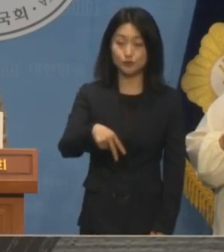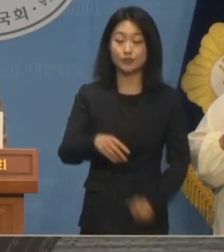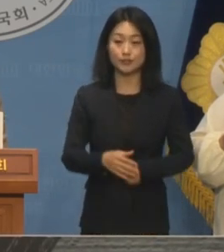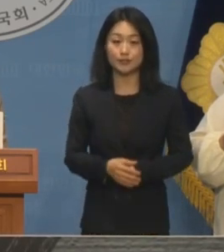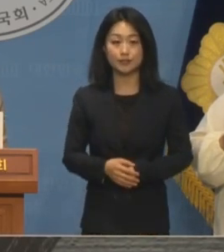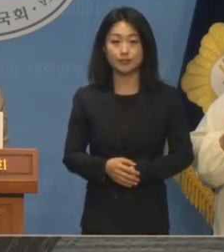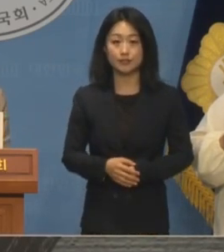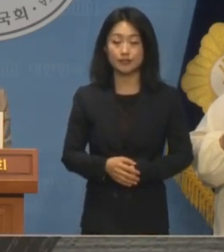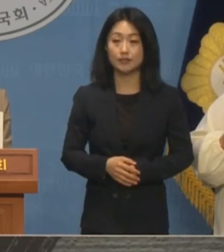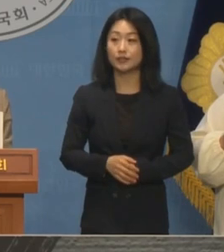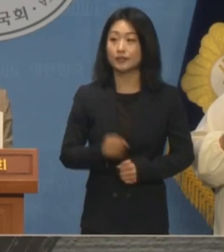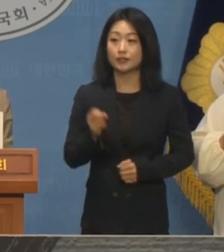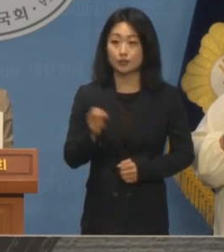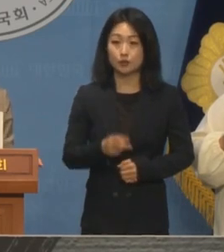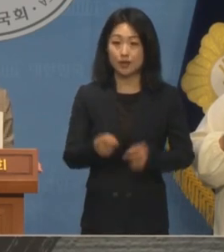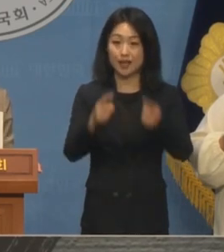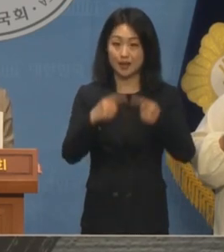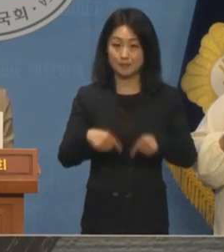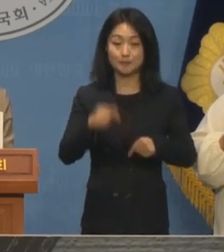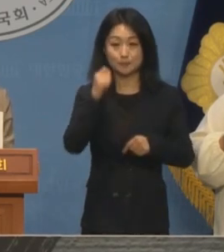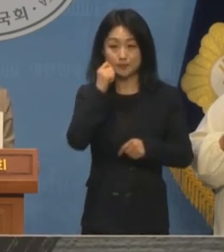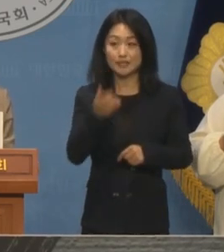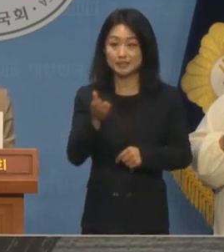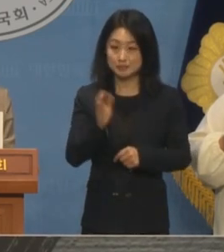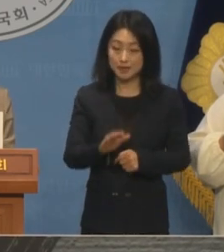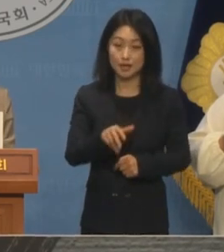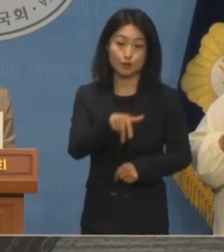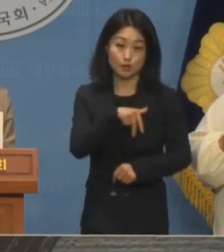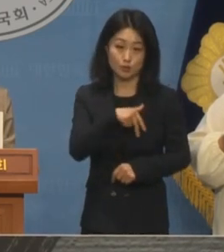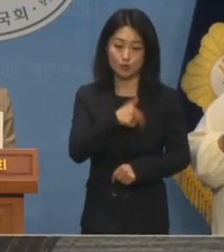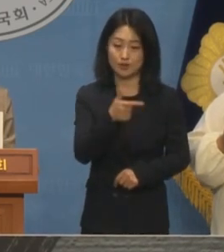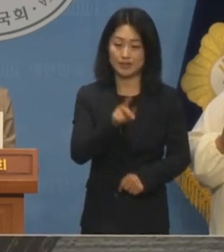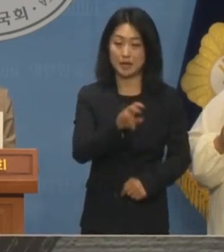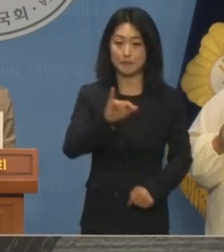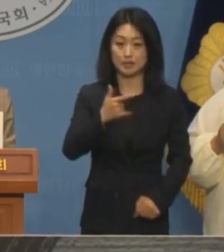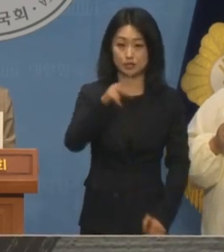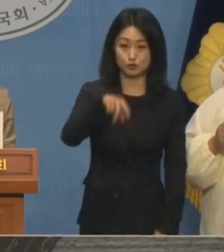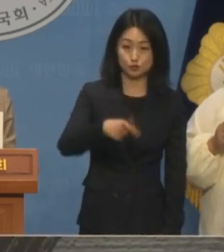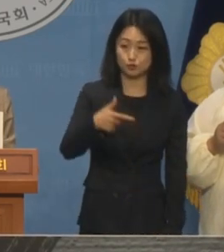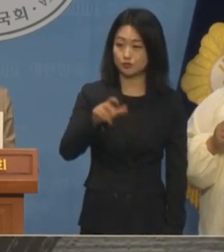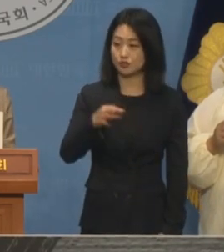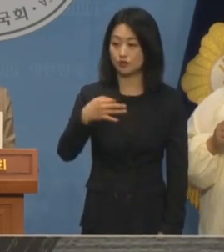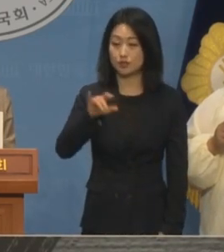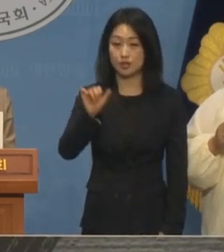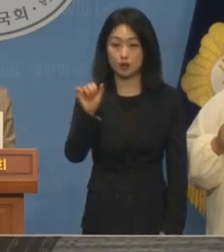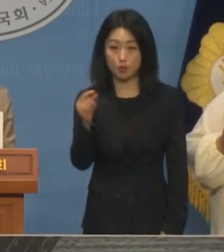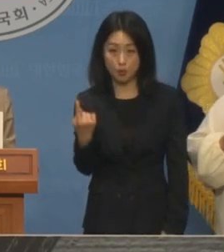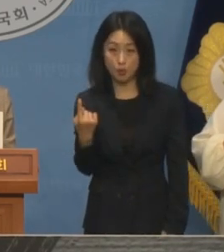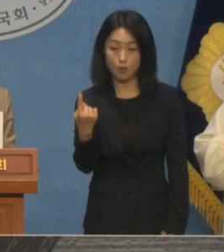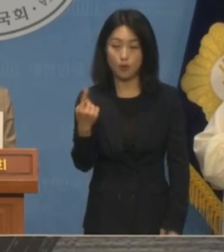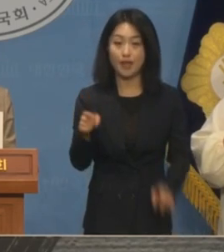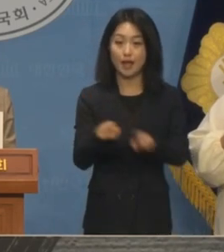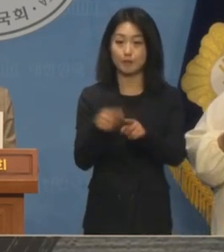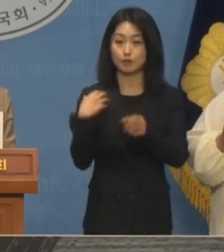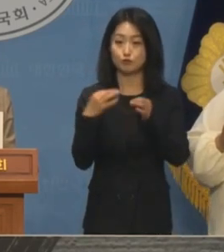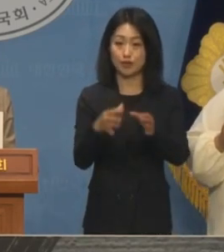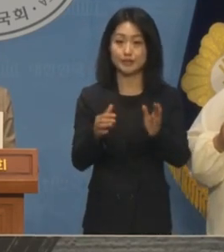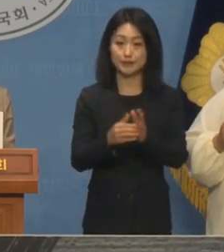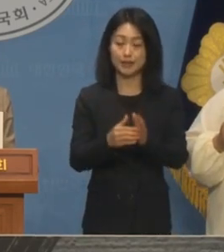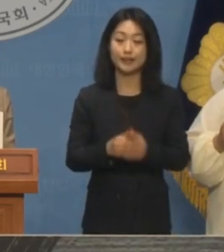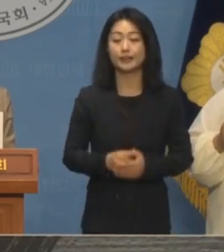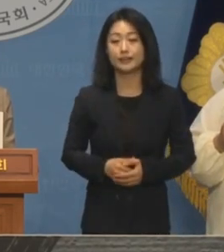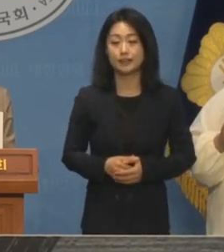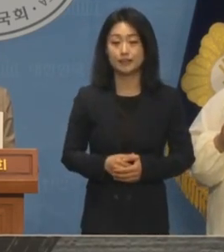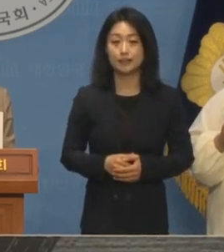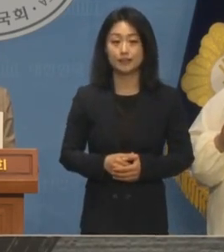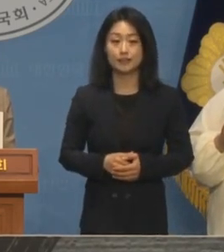계시고요. 일정상 현장에는 함께 해주시고 계시지는 못하지만 남인순 의원님과 정태호 의원님 공동주최로 함께 참여해 주십니다.